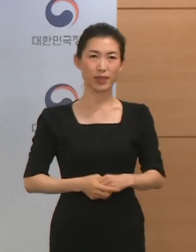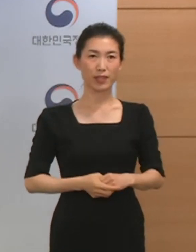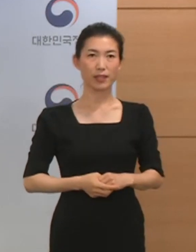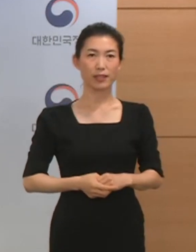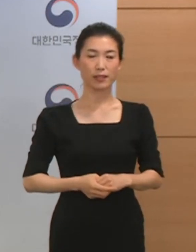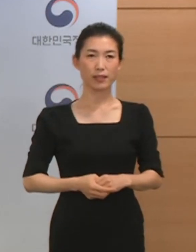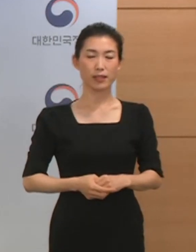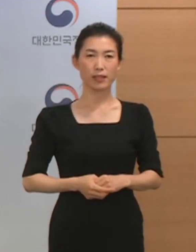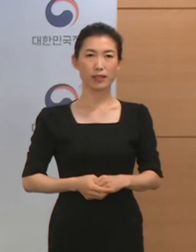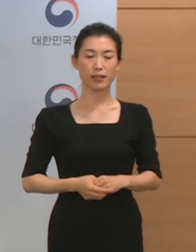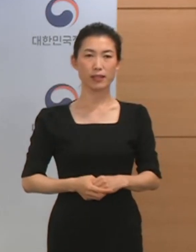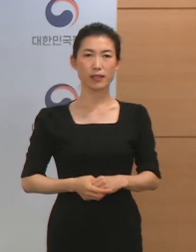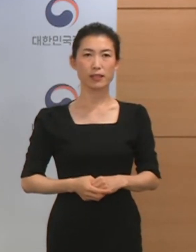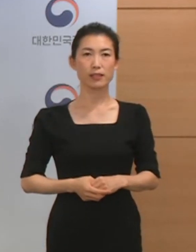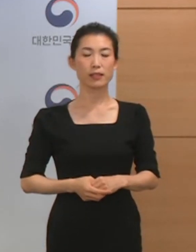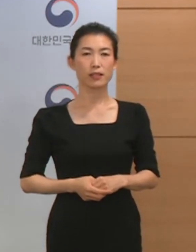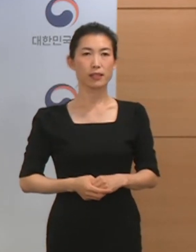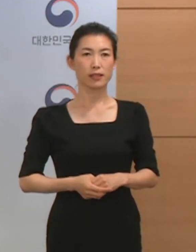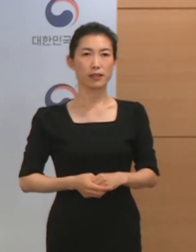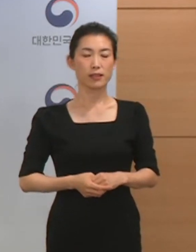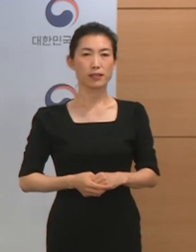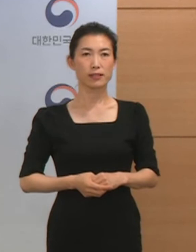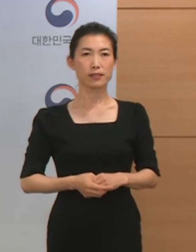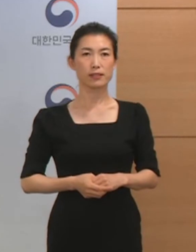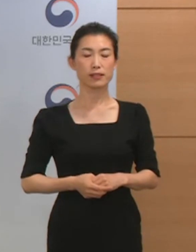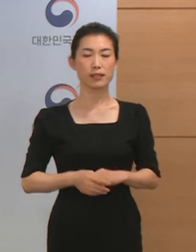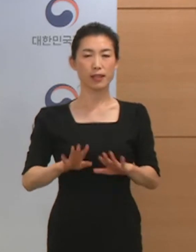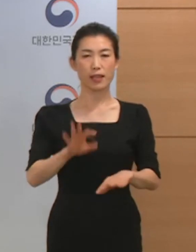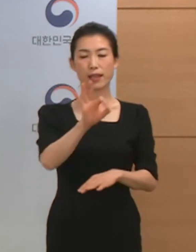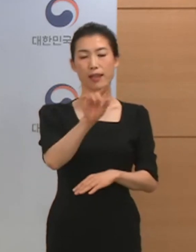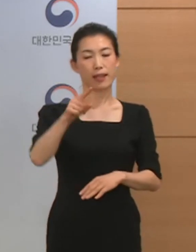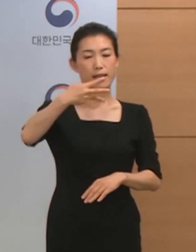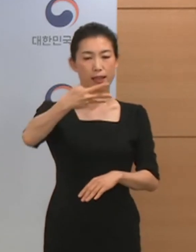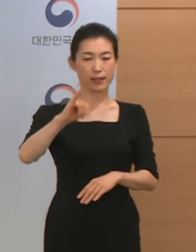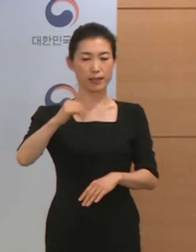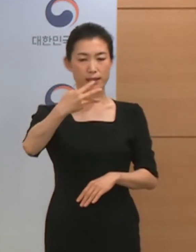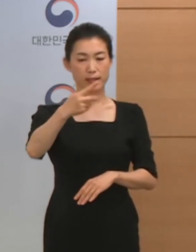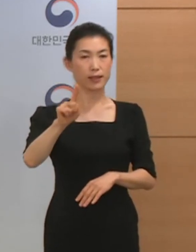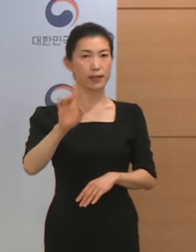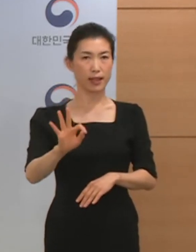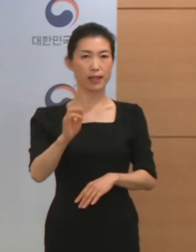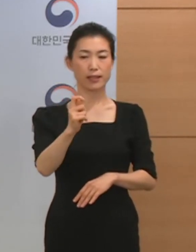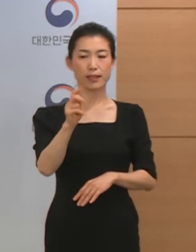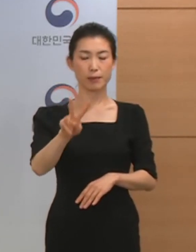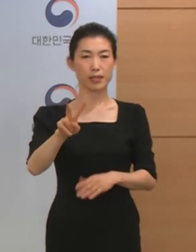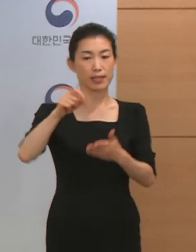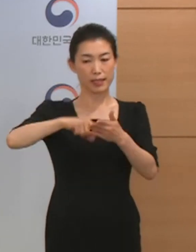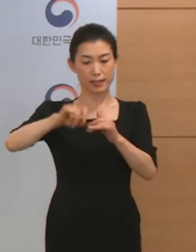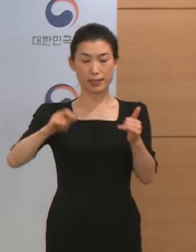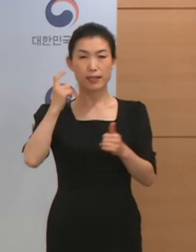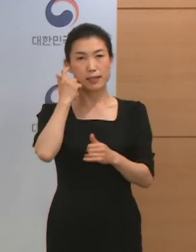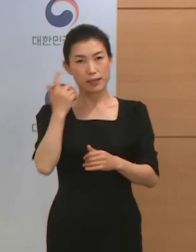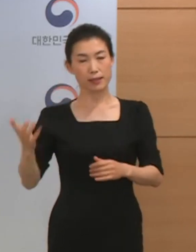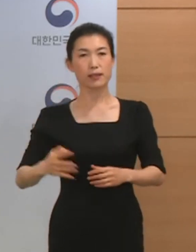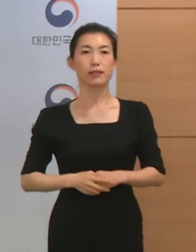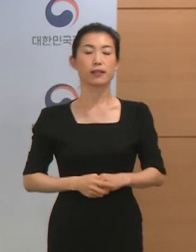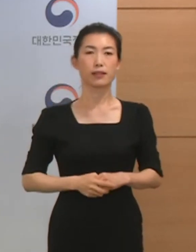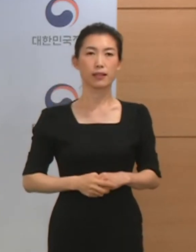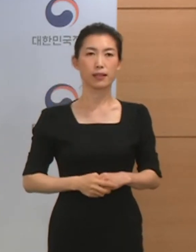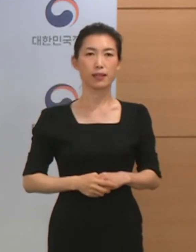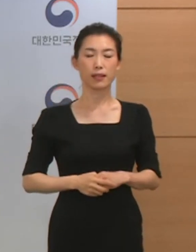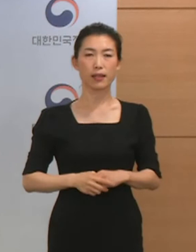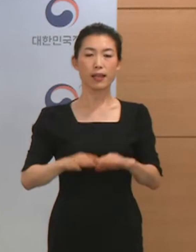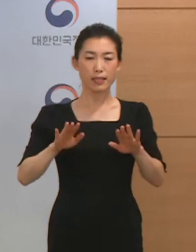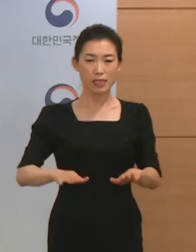네, 지금부터는 현장 질의 드리도록 하겠습니다. 아리랑 TV 이경은 기자님 질의입니다. 첫 번째 질문입니다.